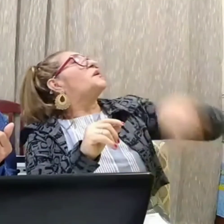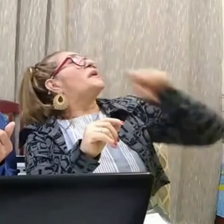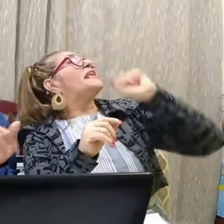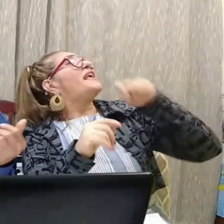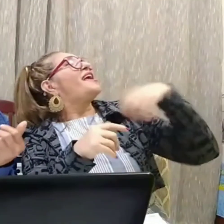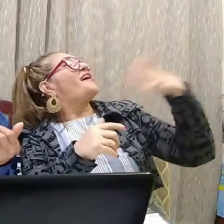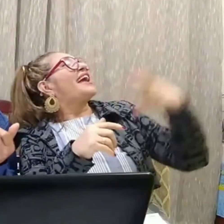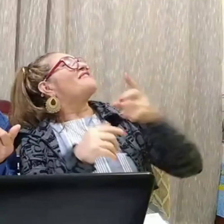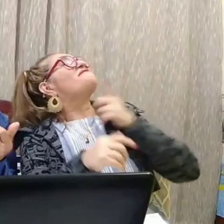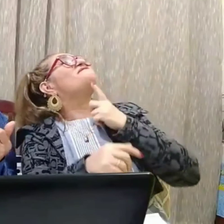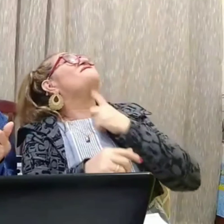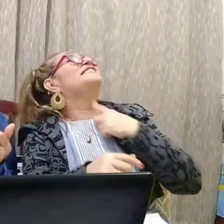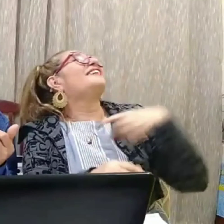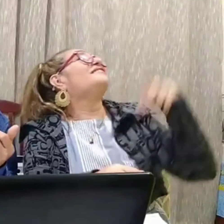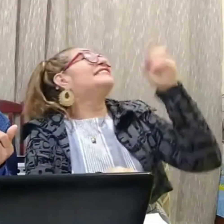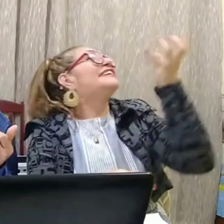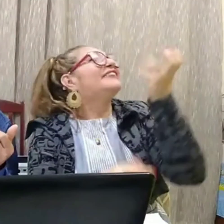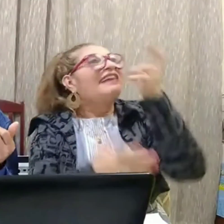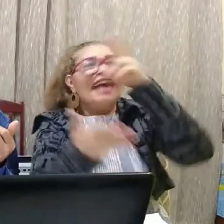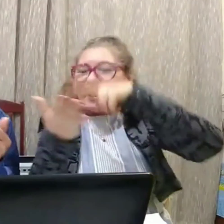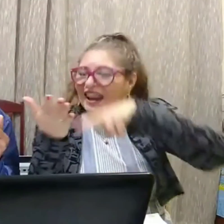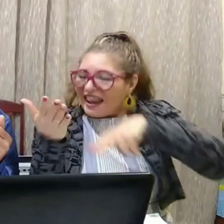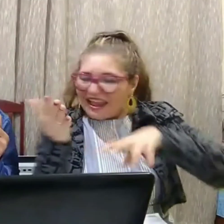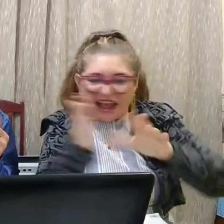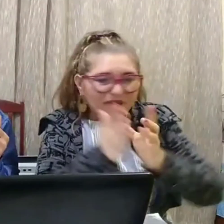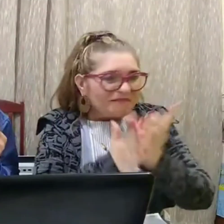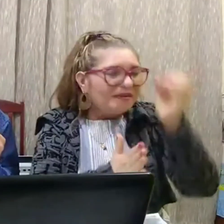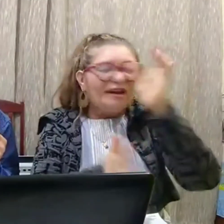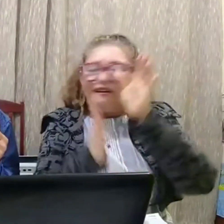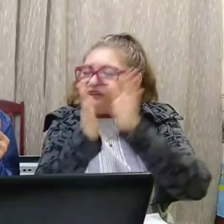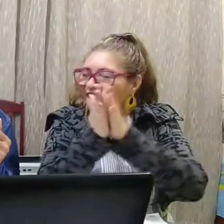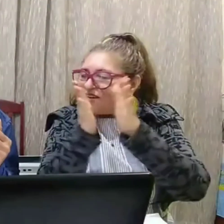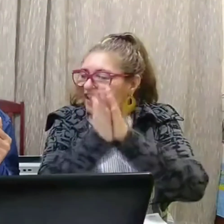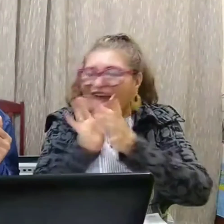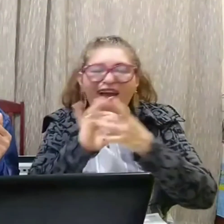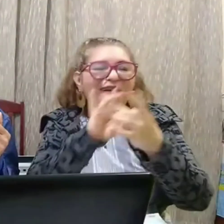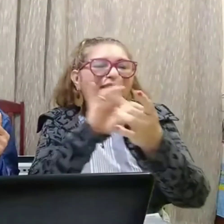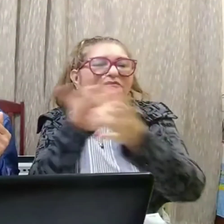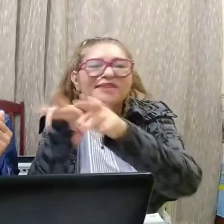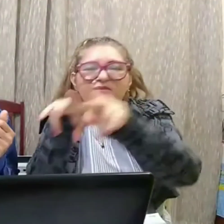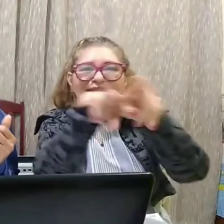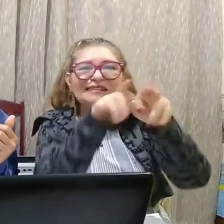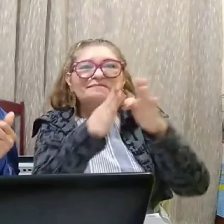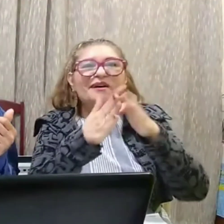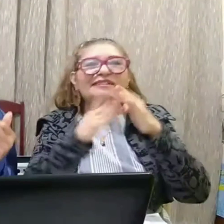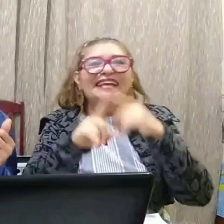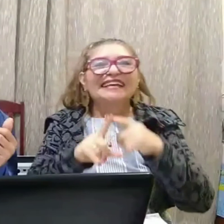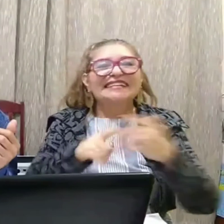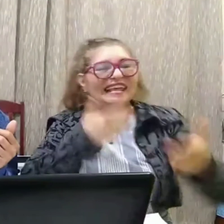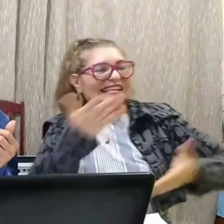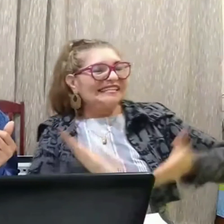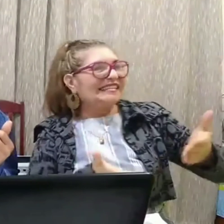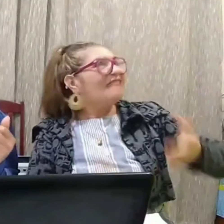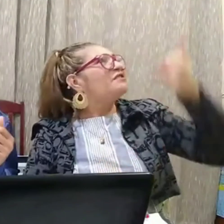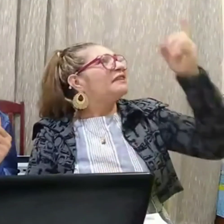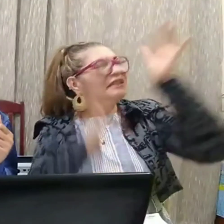Ele quer estar sempre lendo, orando, tendo comunhão com os irmãos e servindo a